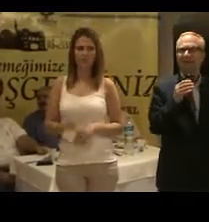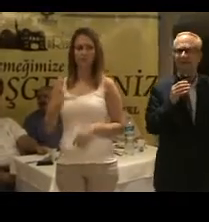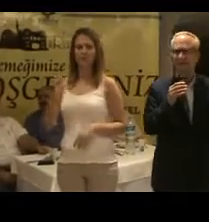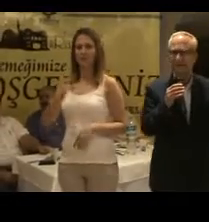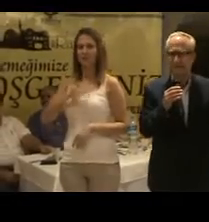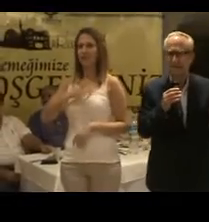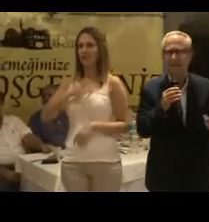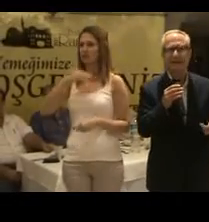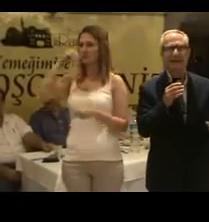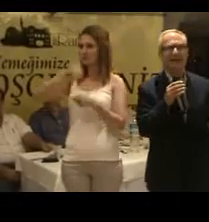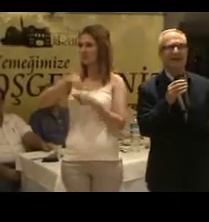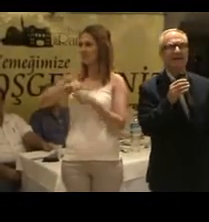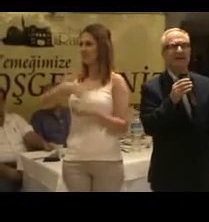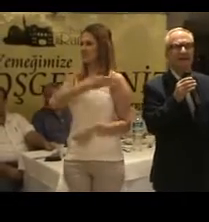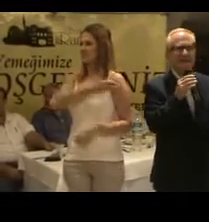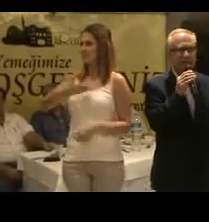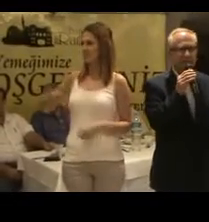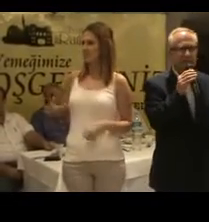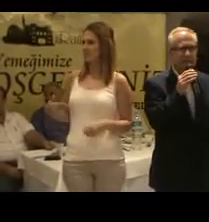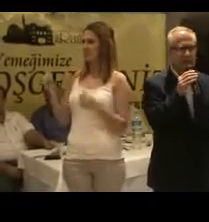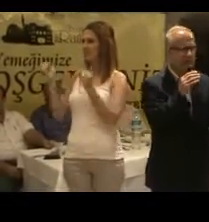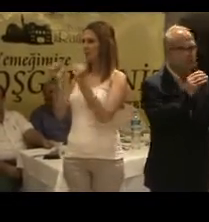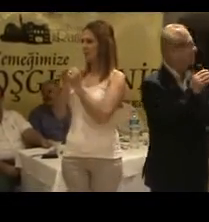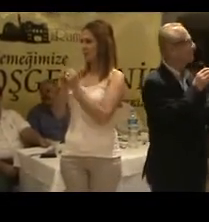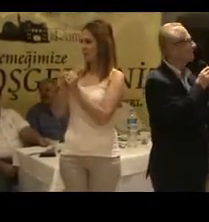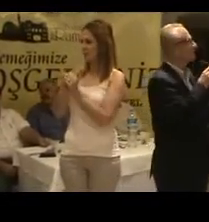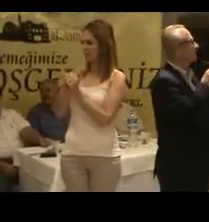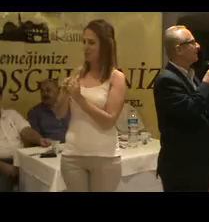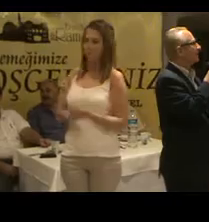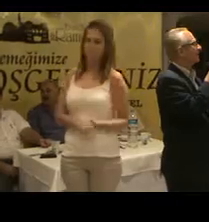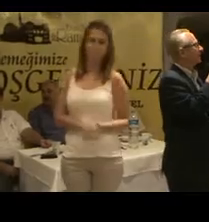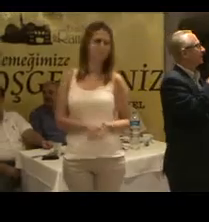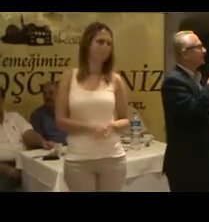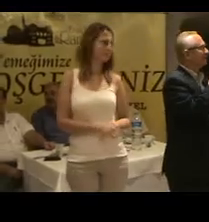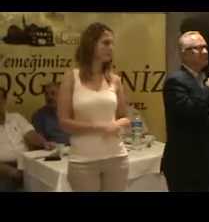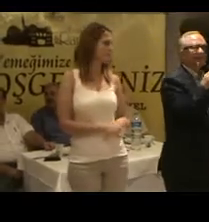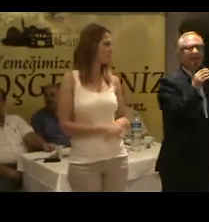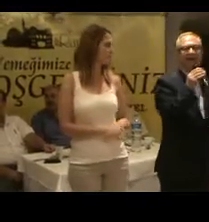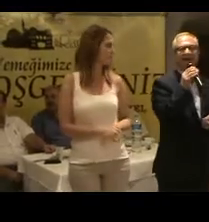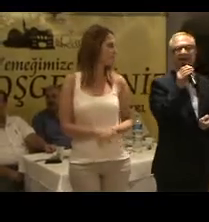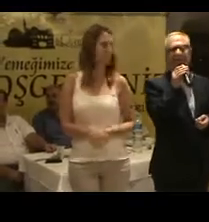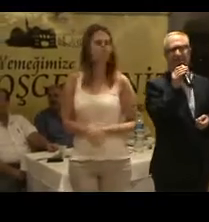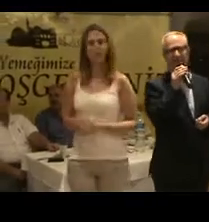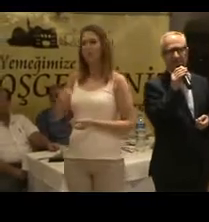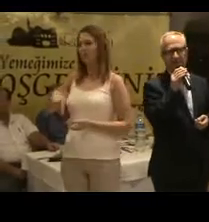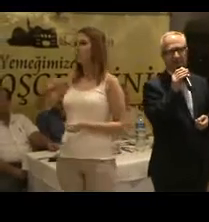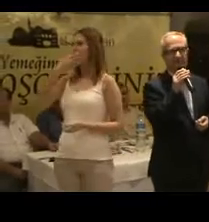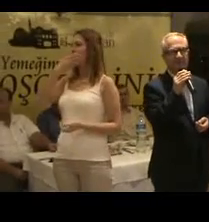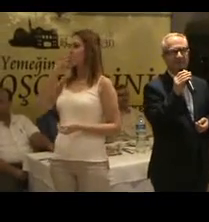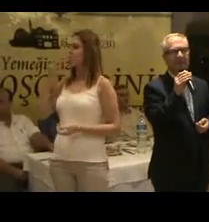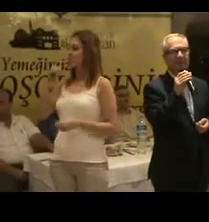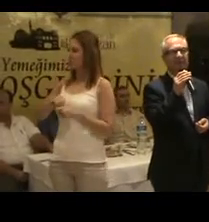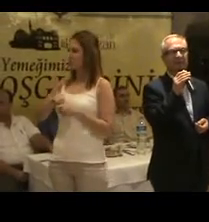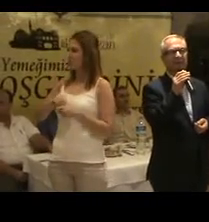Yüreklerinizdeki katıksız sevgiyle renk, anlam katın ve bir iftara hep birlikte